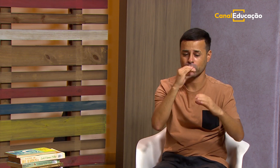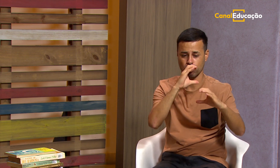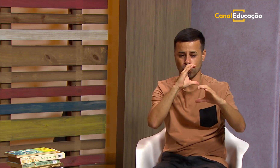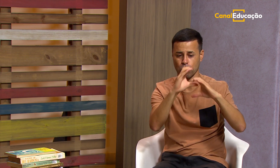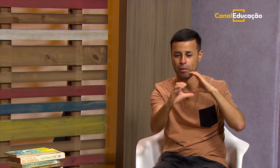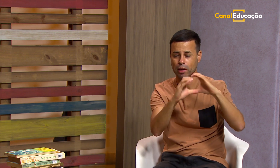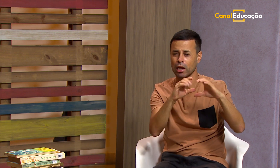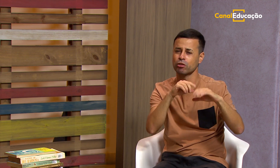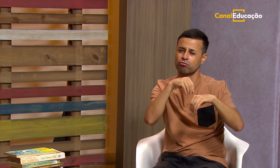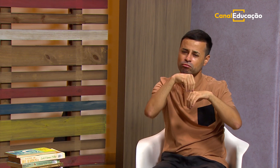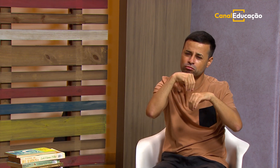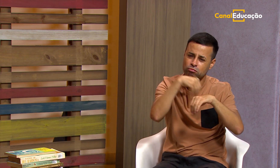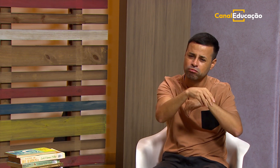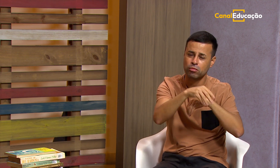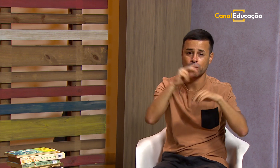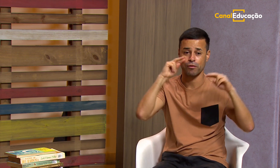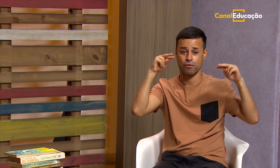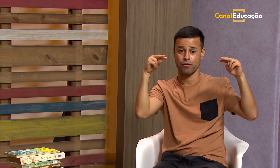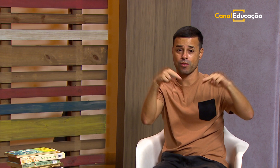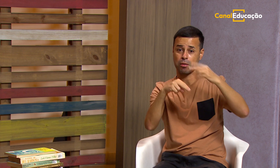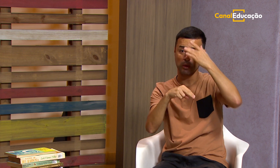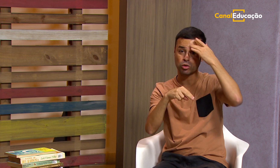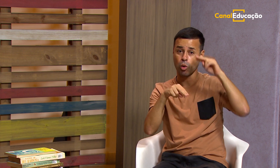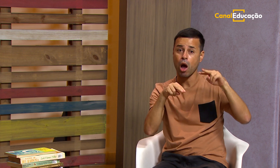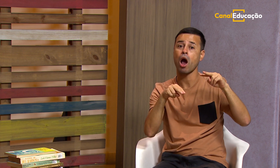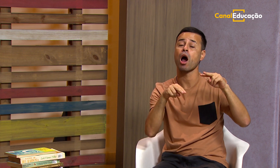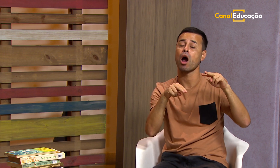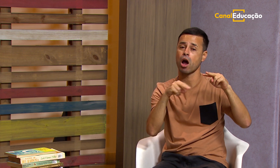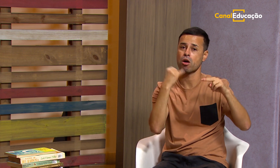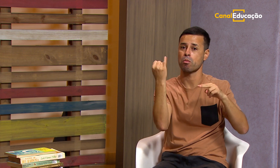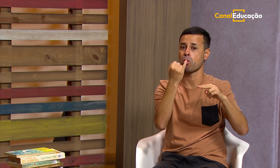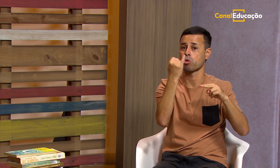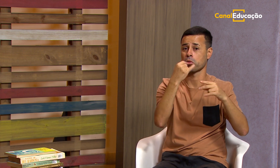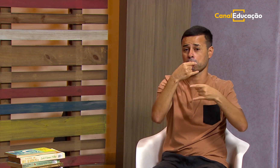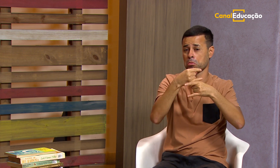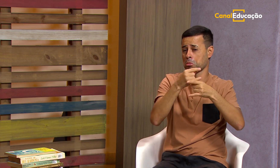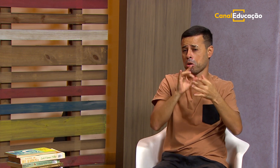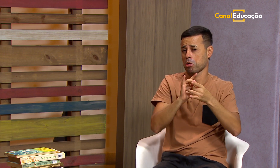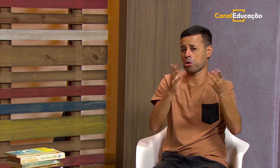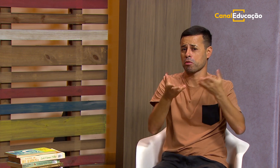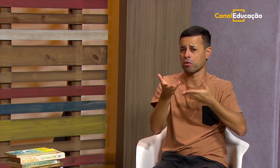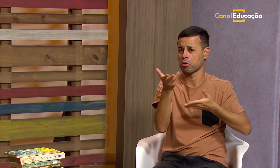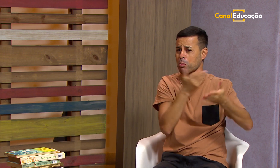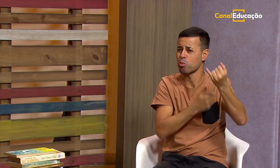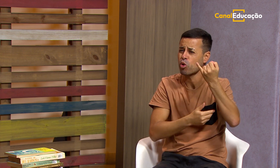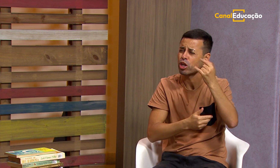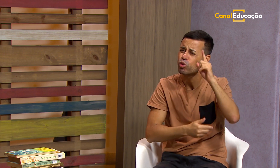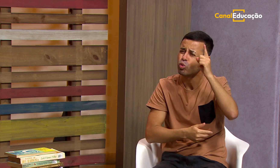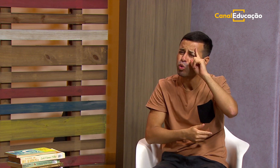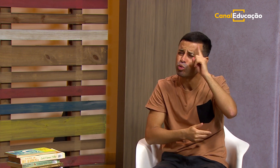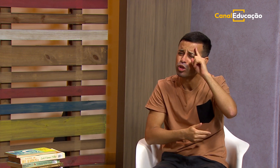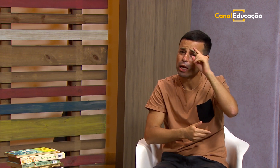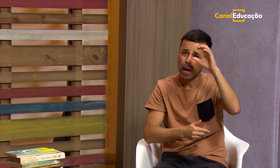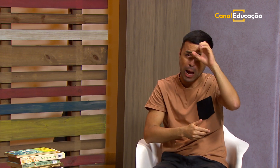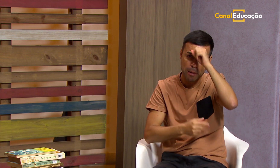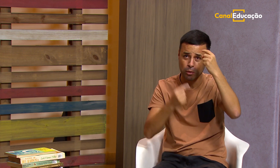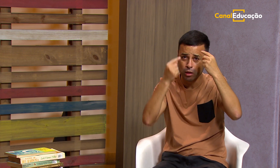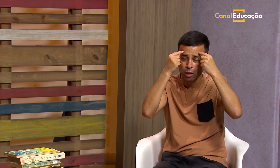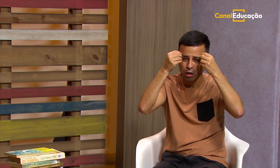uma cadeira, na rua, sem regras. O foco era garantir a comunicação e a rica troca de informação. O